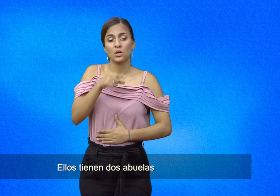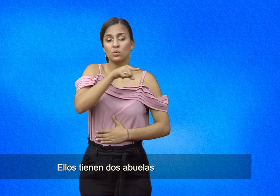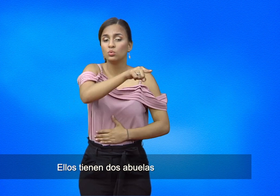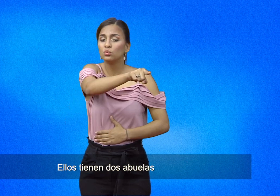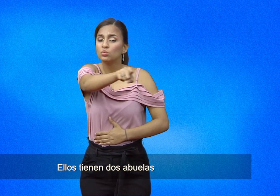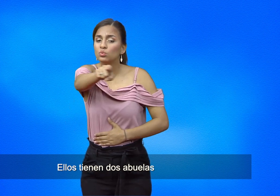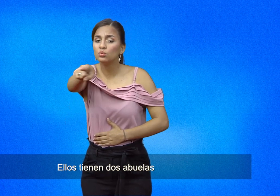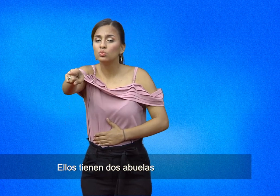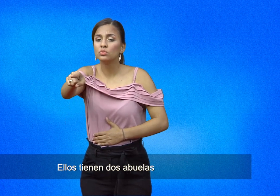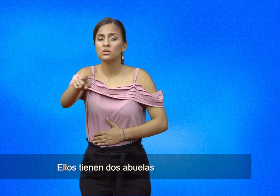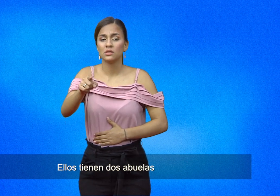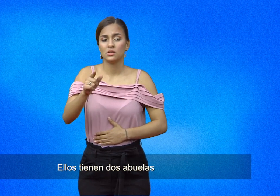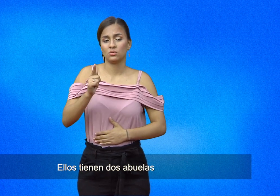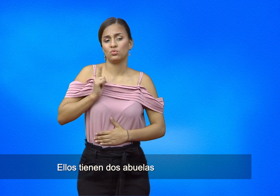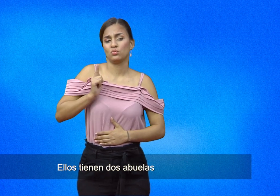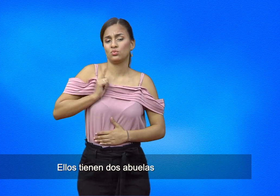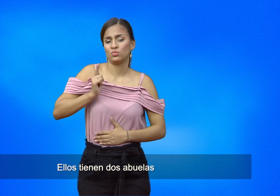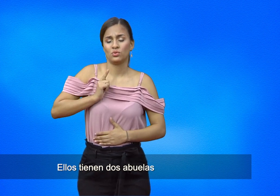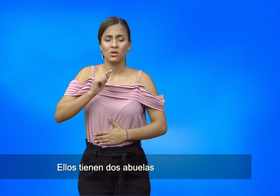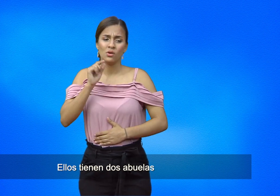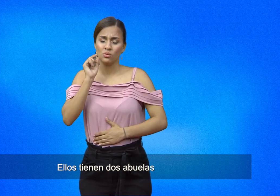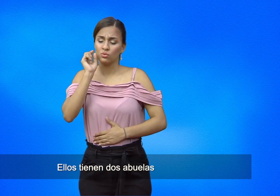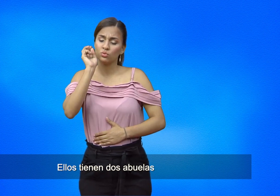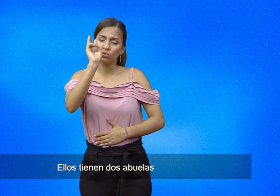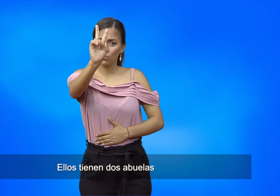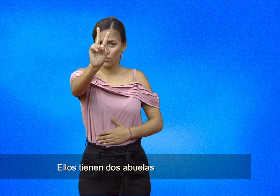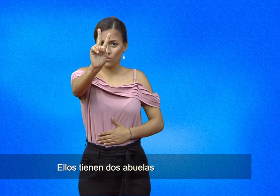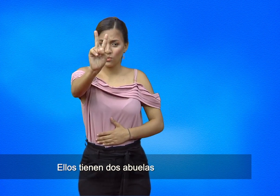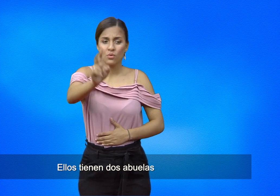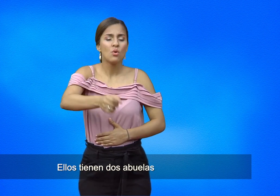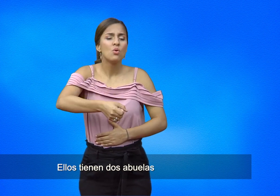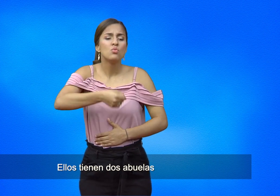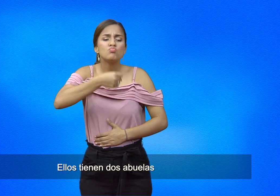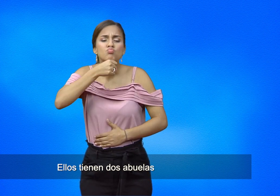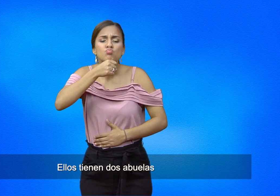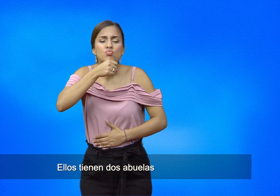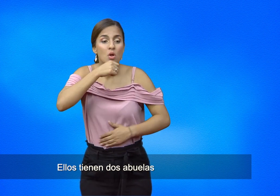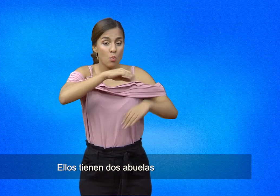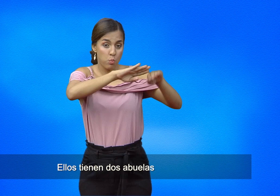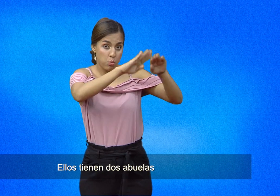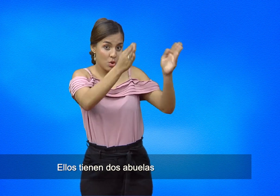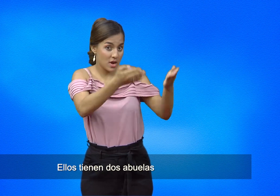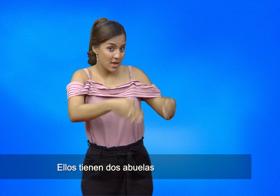ellos tienen dos abuelas